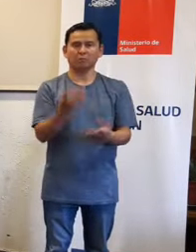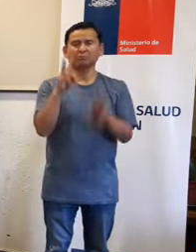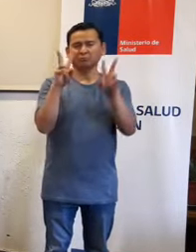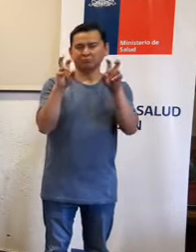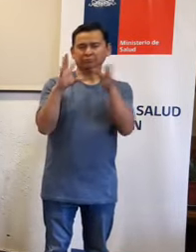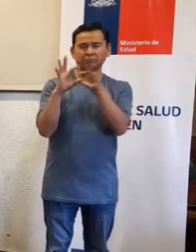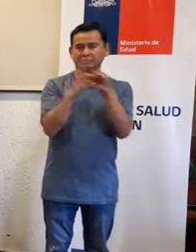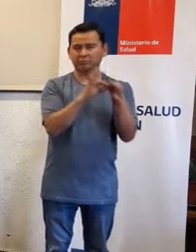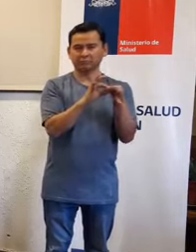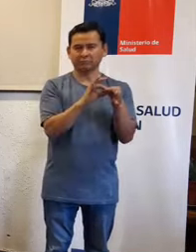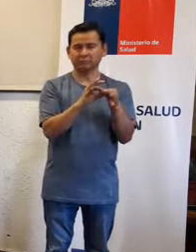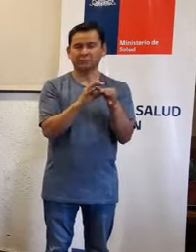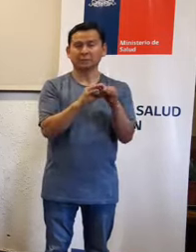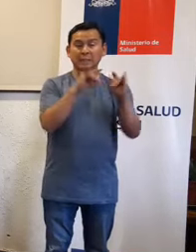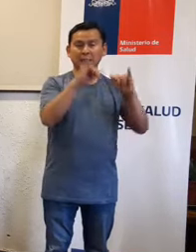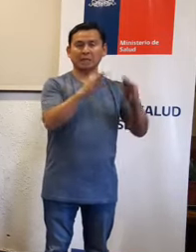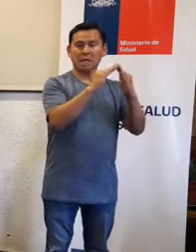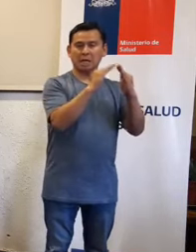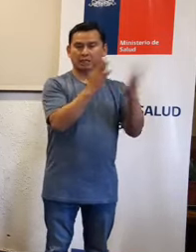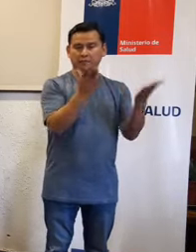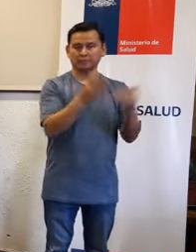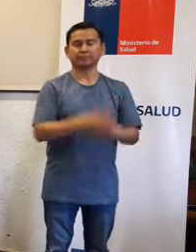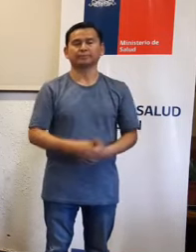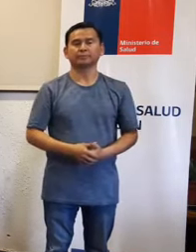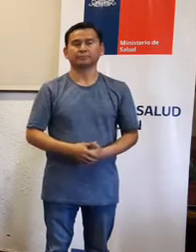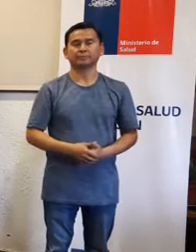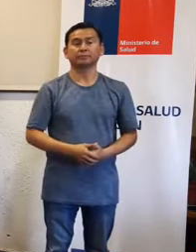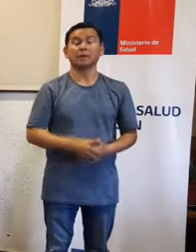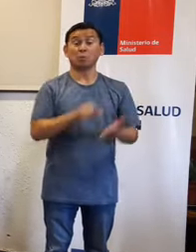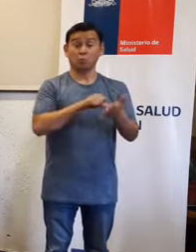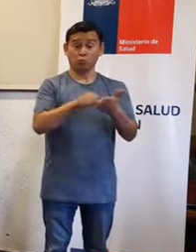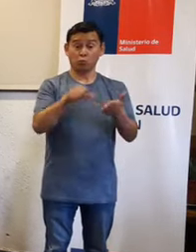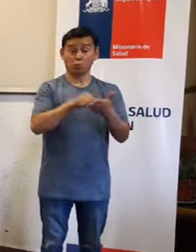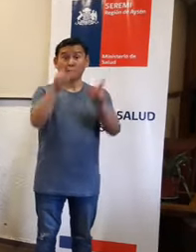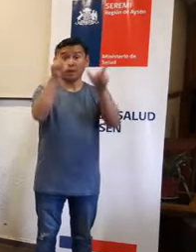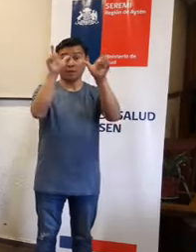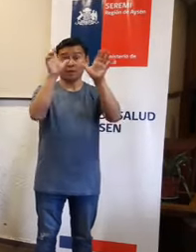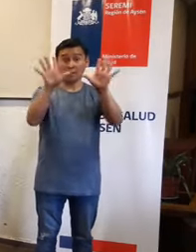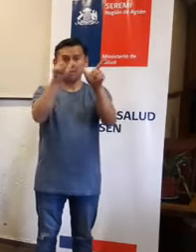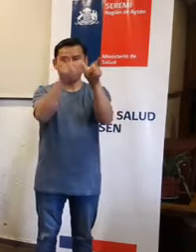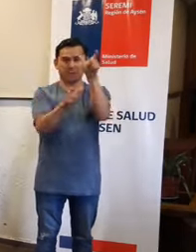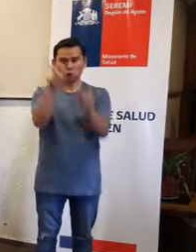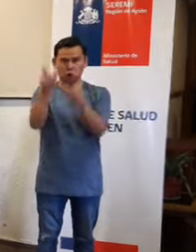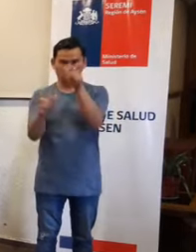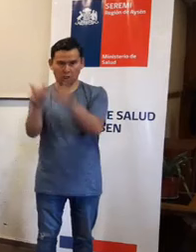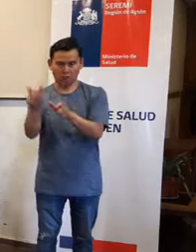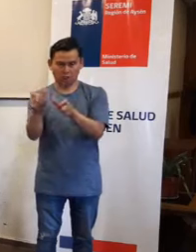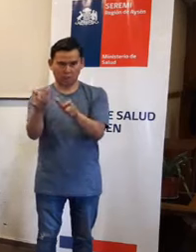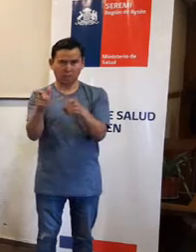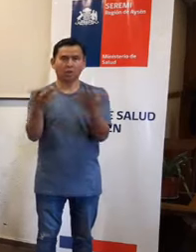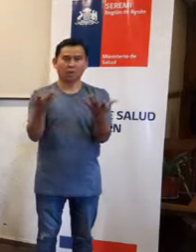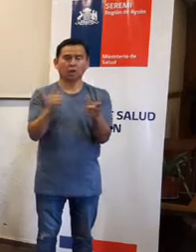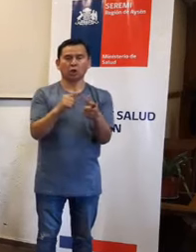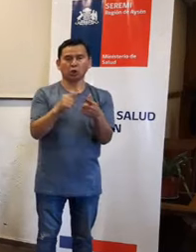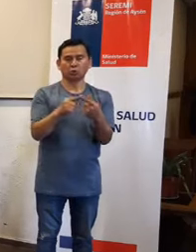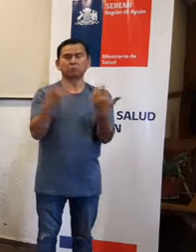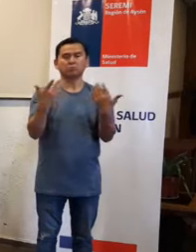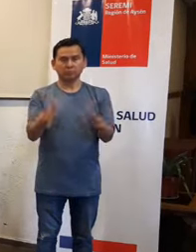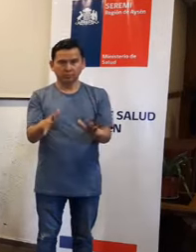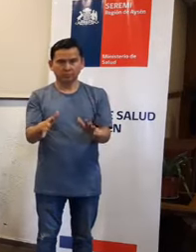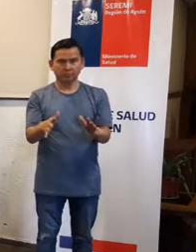con el toque de queda fueron infraccionadas 10 personas así es que el llamado es a que